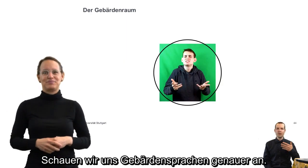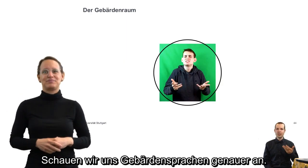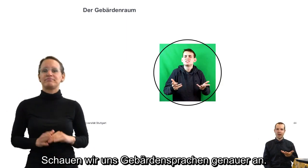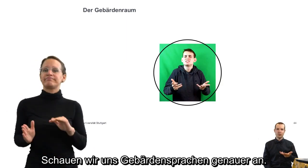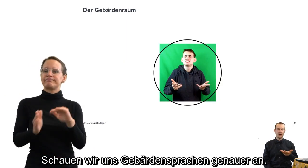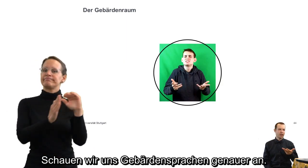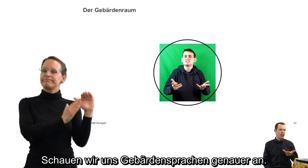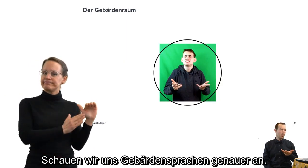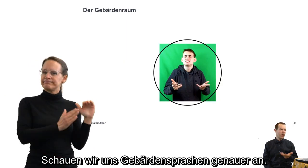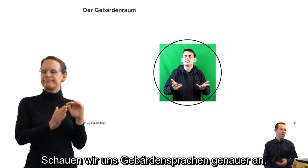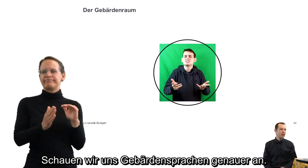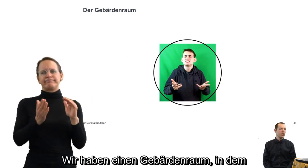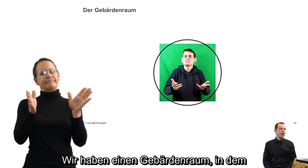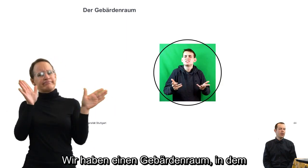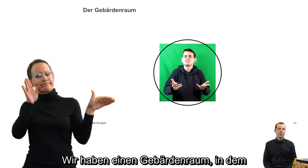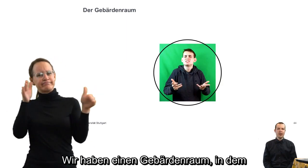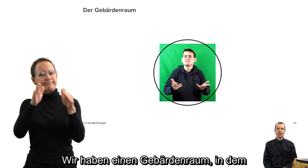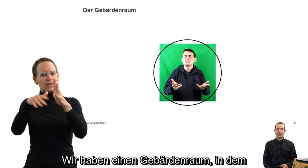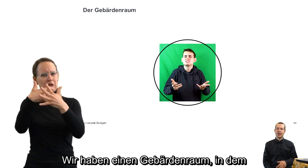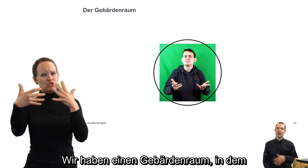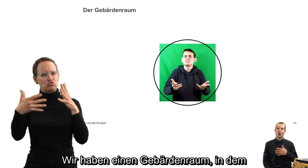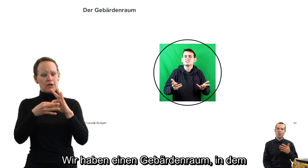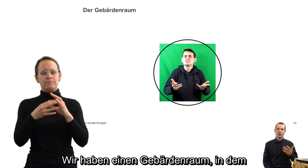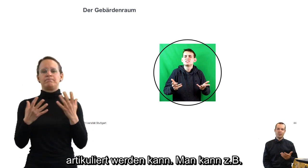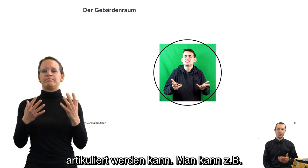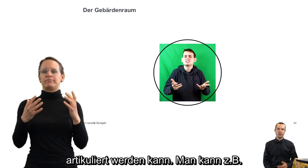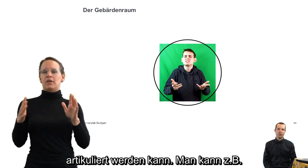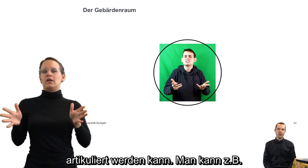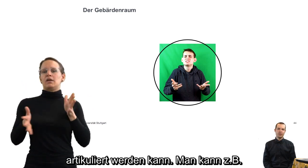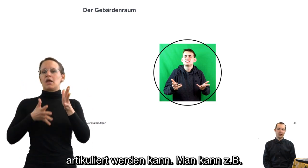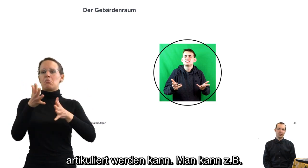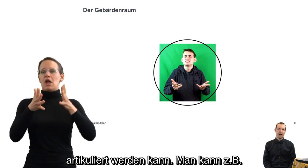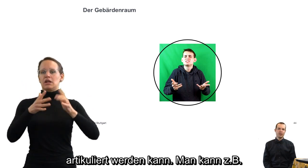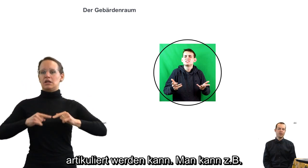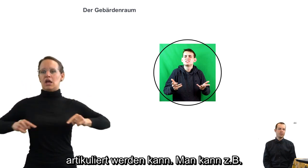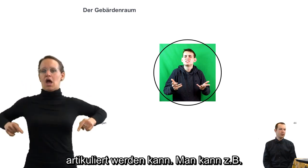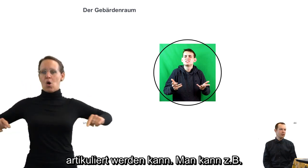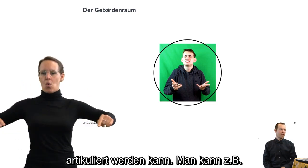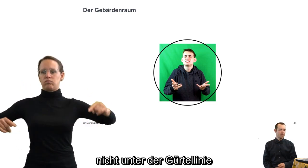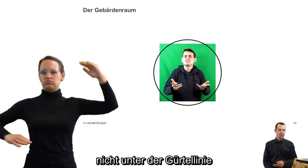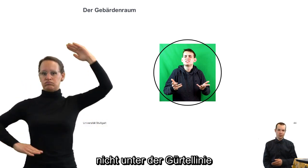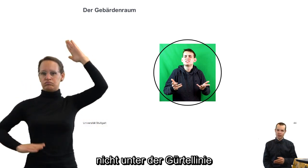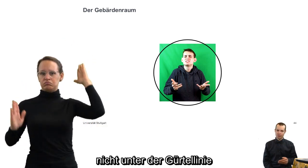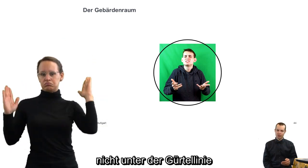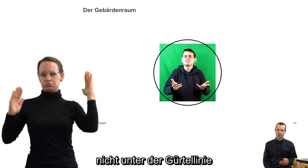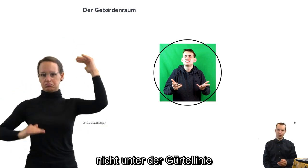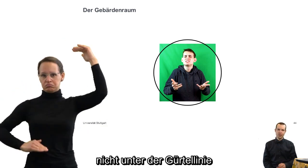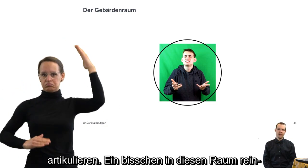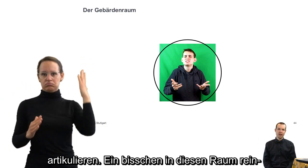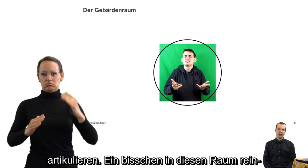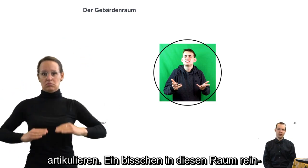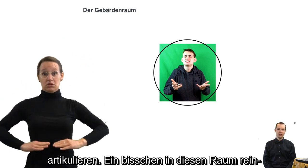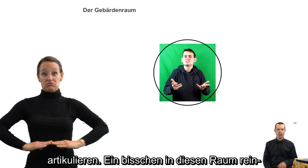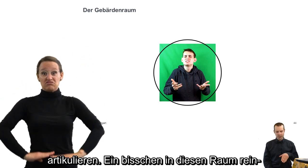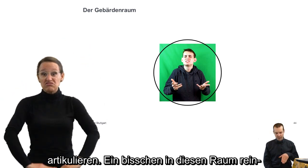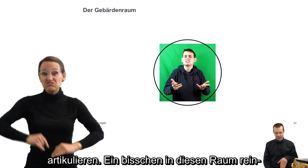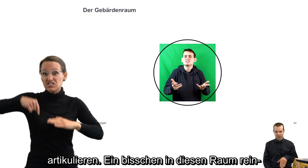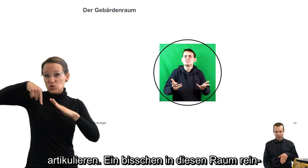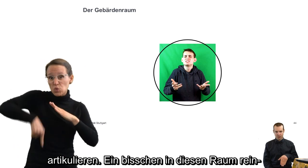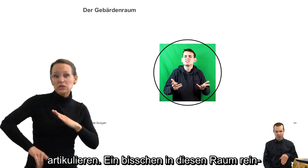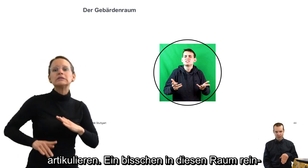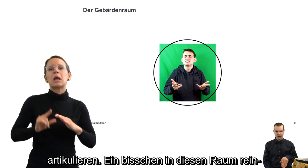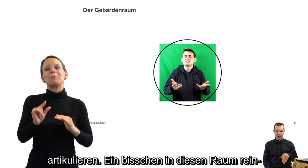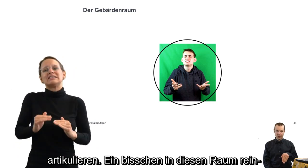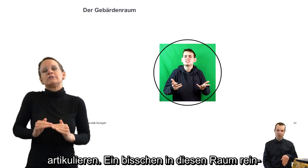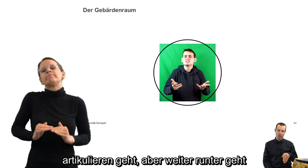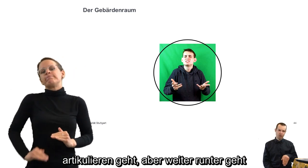Schauen wir uns Gebärdensprachen genauer an. Wir haben einen Gebärdenraum, in dem artikuliert werden kann. Man kann es nicht unter der Gürtellinie artikulieren, ein bisschen